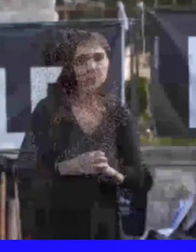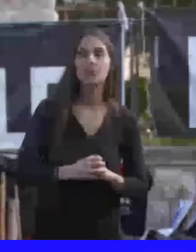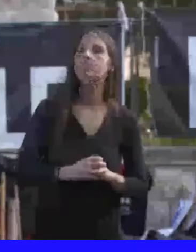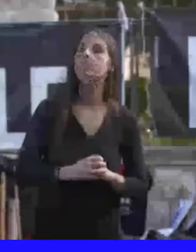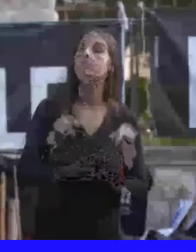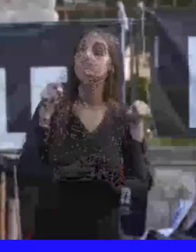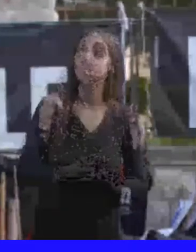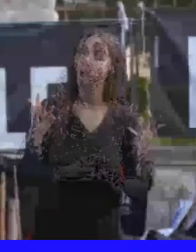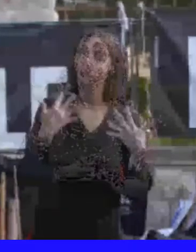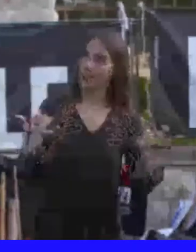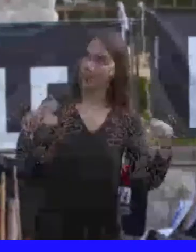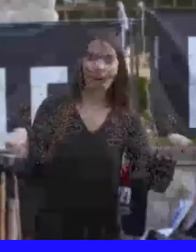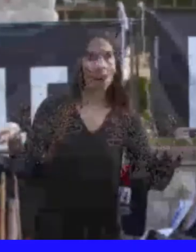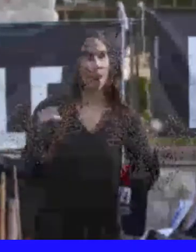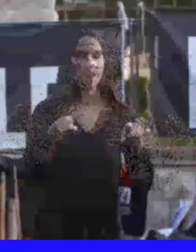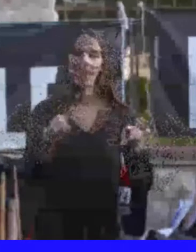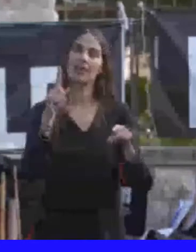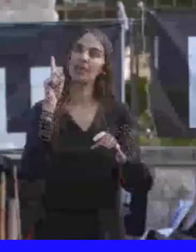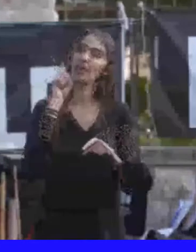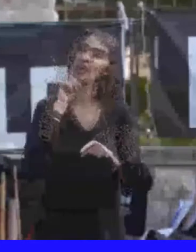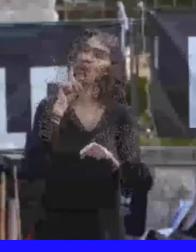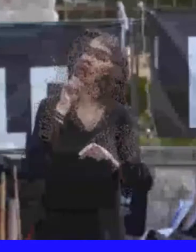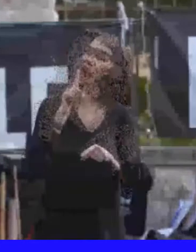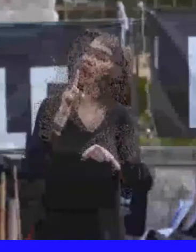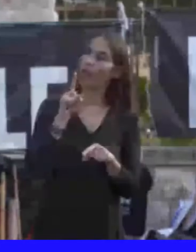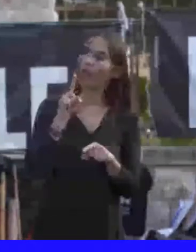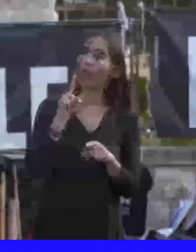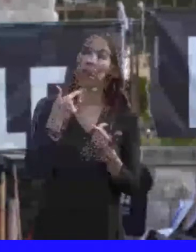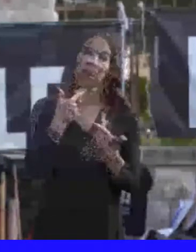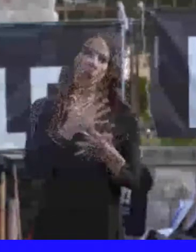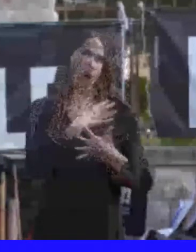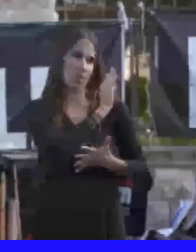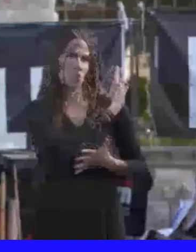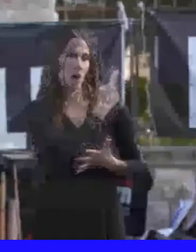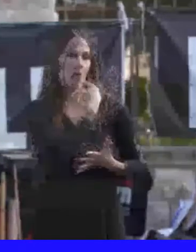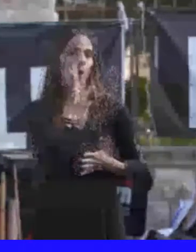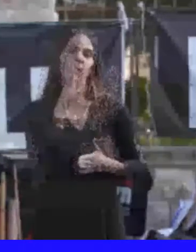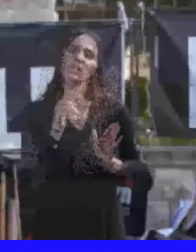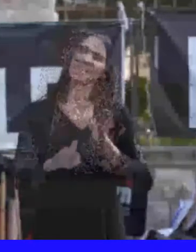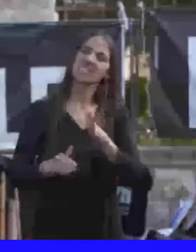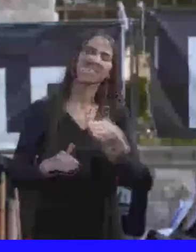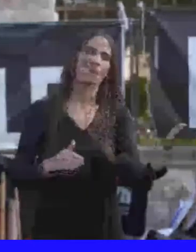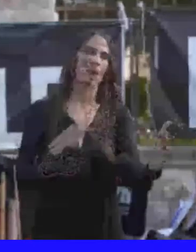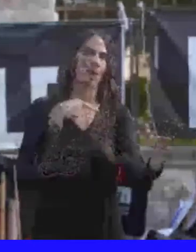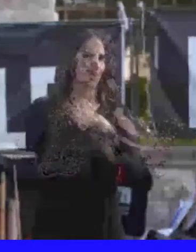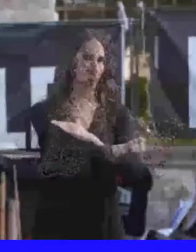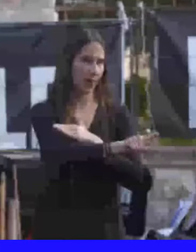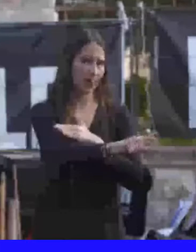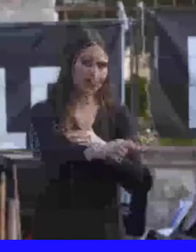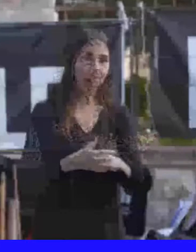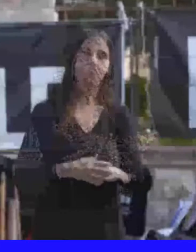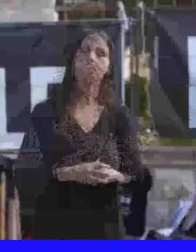כאן בקהל המכונה בפי אוהדיך שמאלנים בוגדים